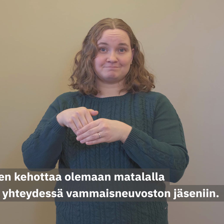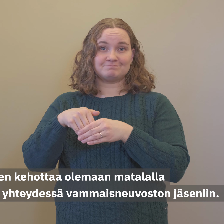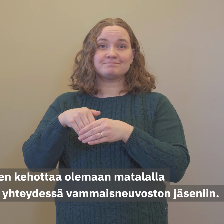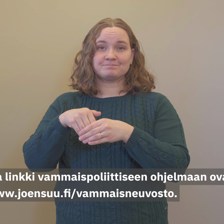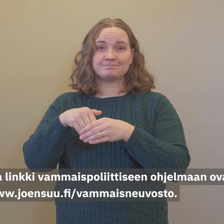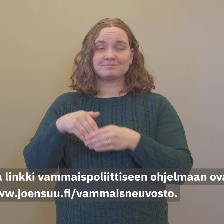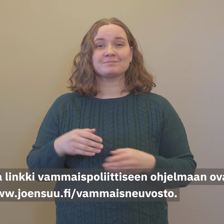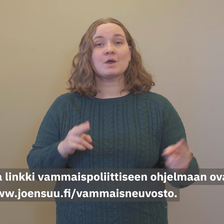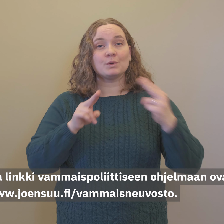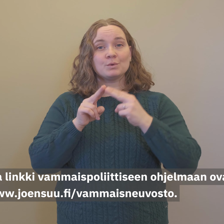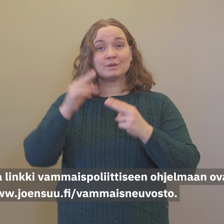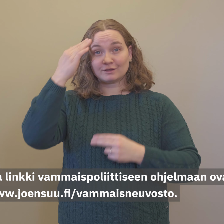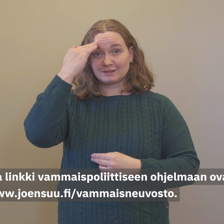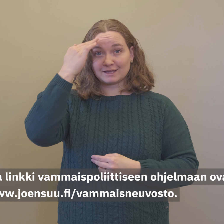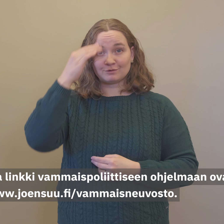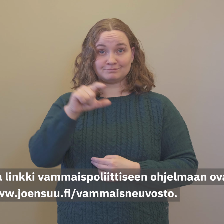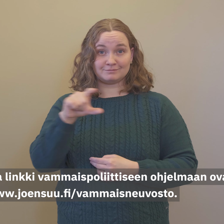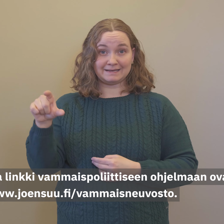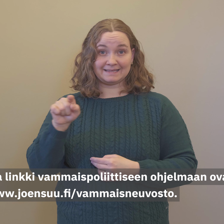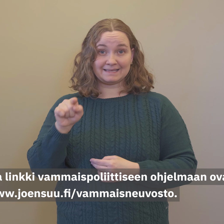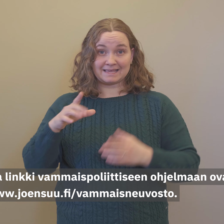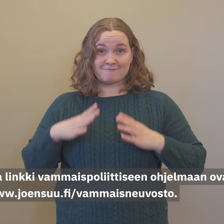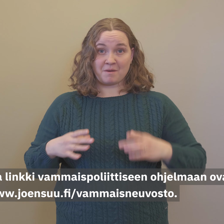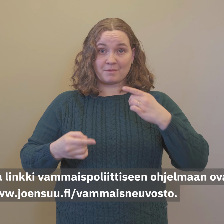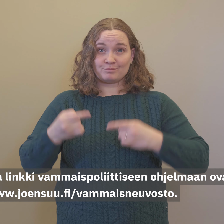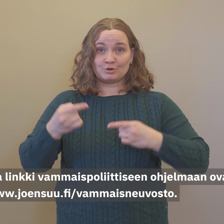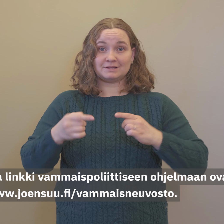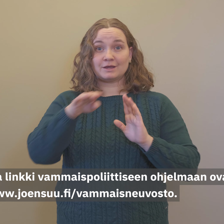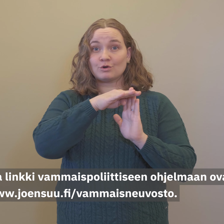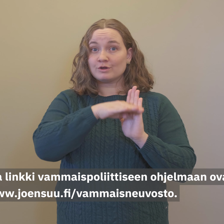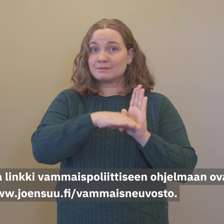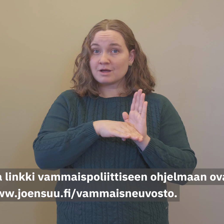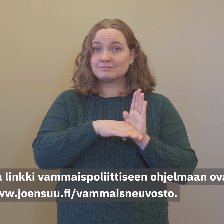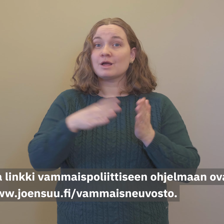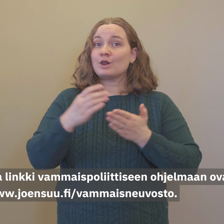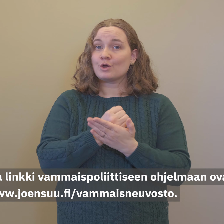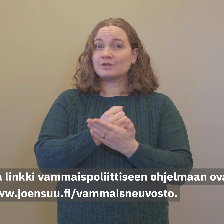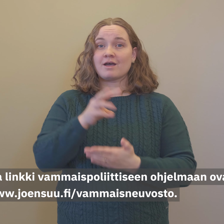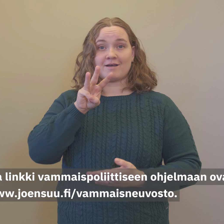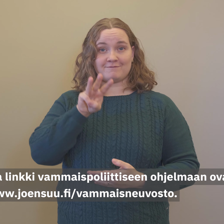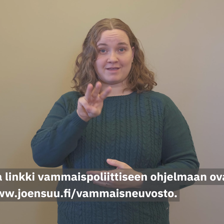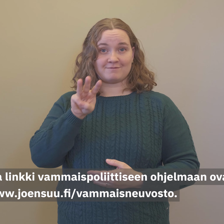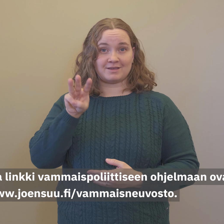Yhteystiedot ja linkki vammaispoliittiseen ohjelmaan ovat osoitteessa www